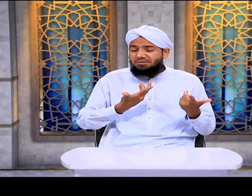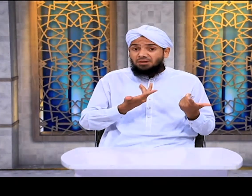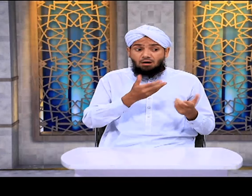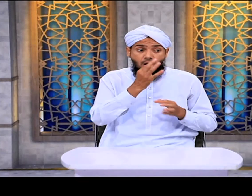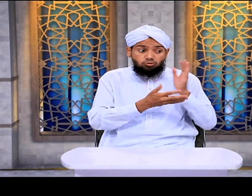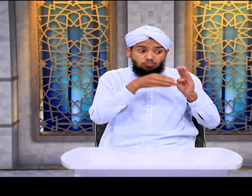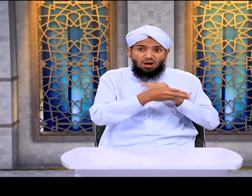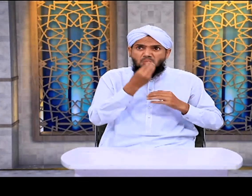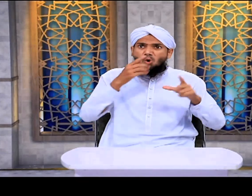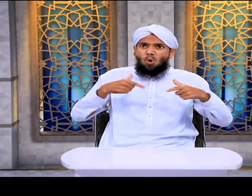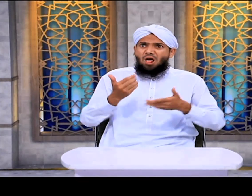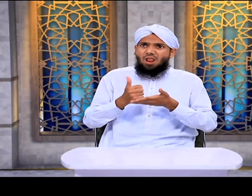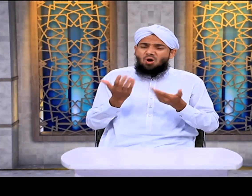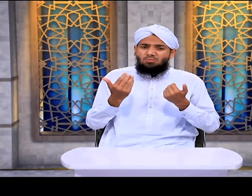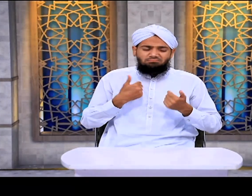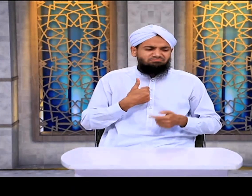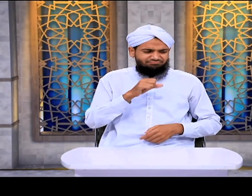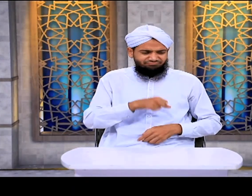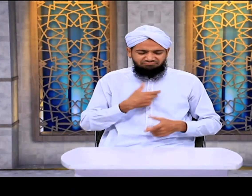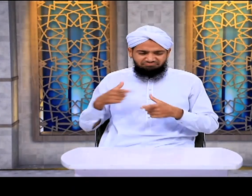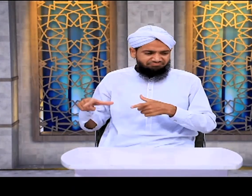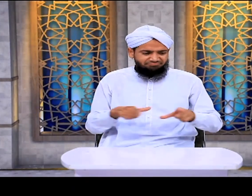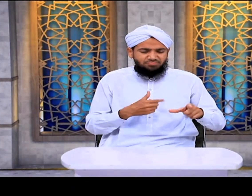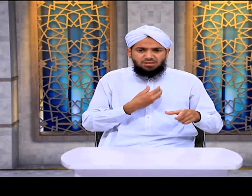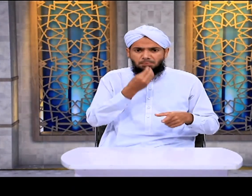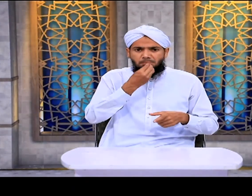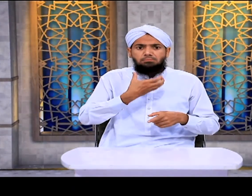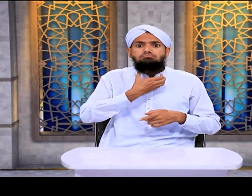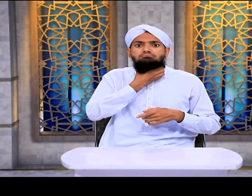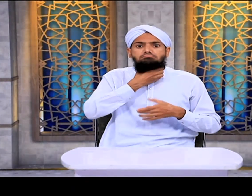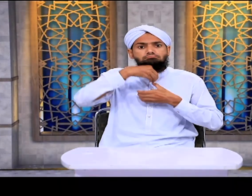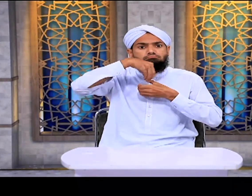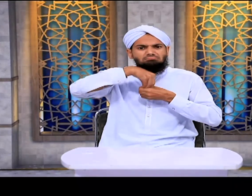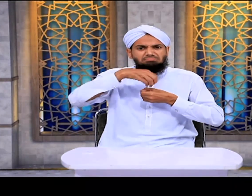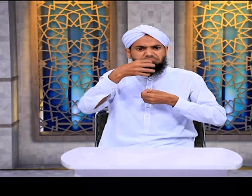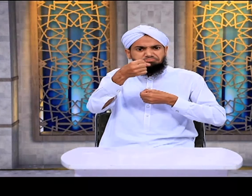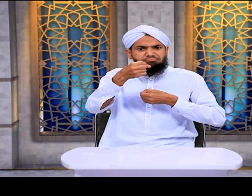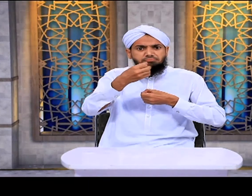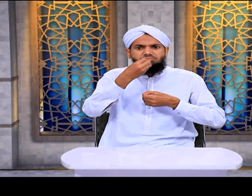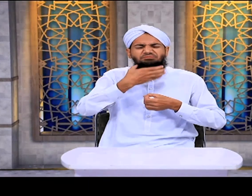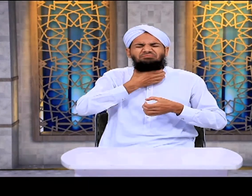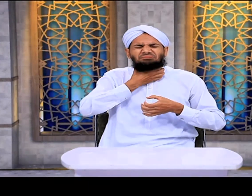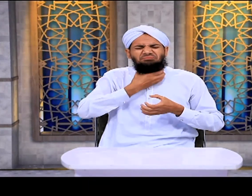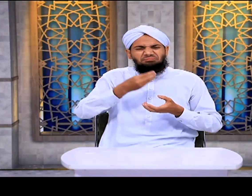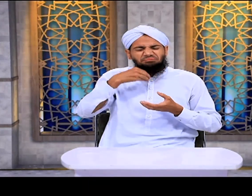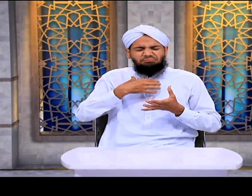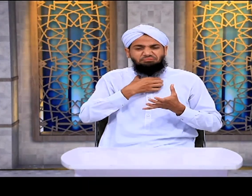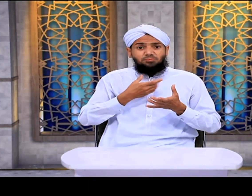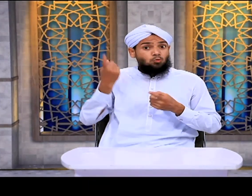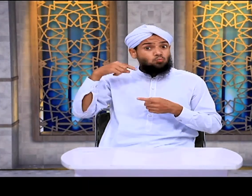کھانا مانگیں گے تو انہیں گلے میں پھنستا کھانا دیا جائے گا۔ اب انہیں یاد آئے گا کہ دنیا میں جب کھانا